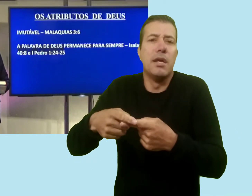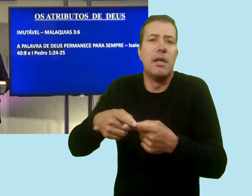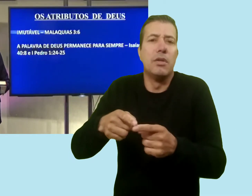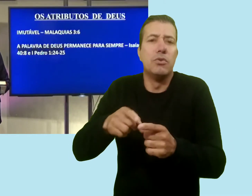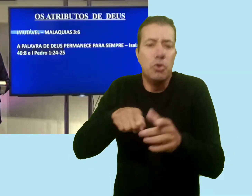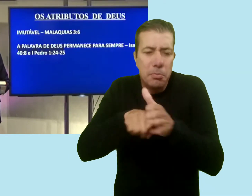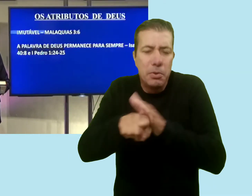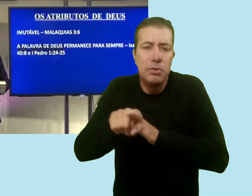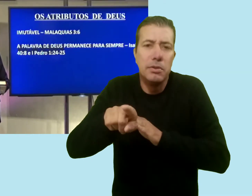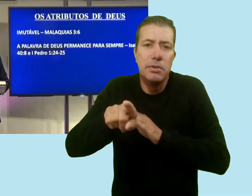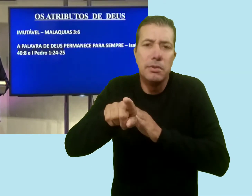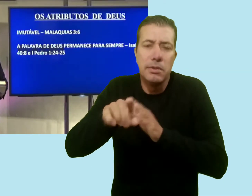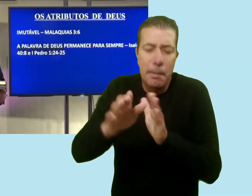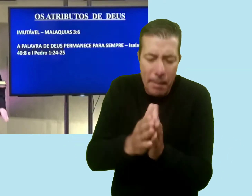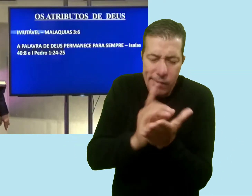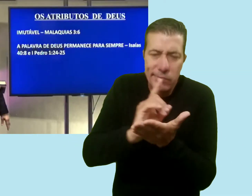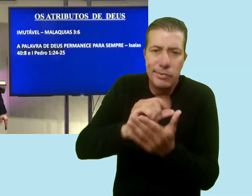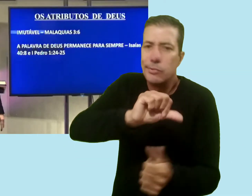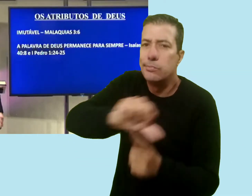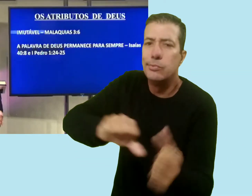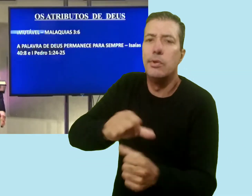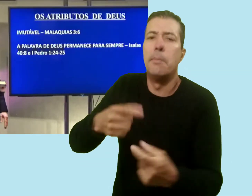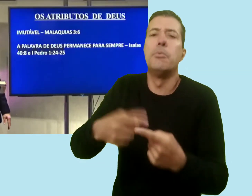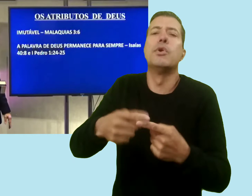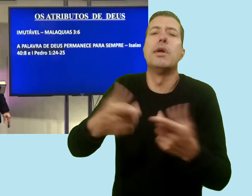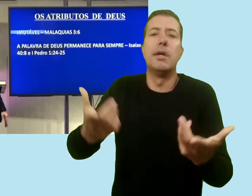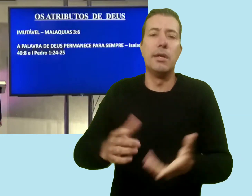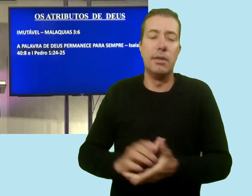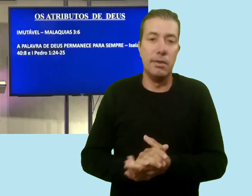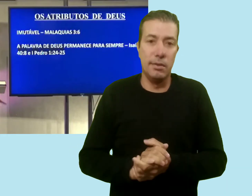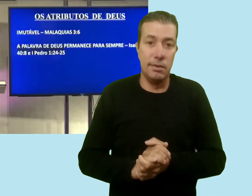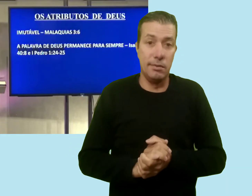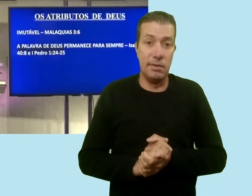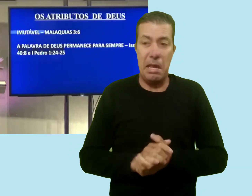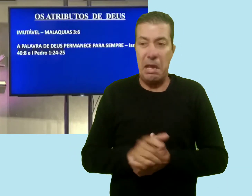muda? Porque eu conheço muita gente que diz o seguinte: